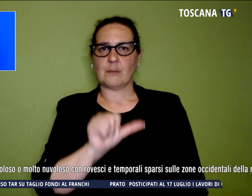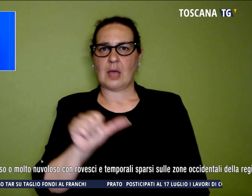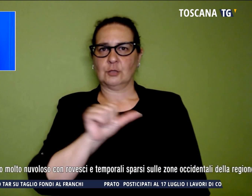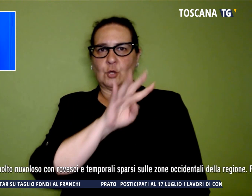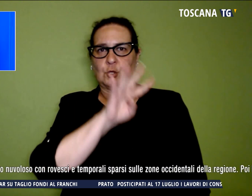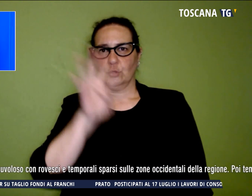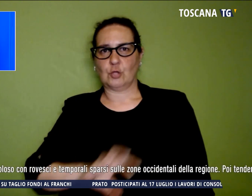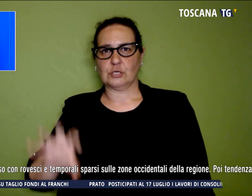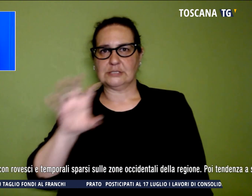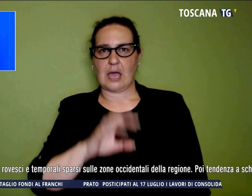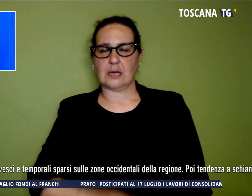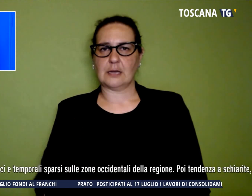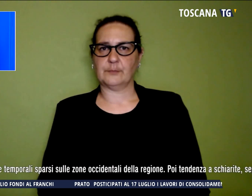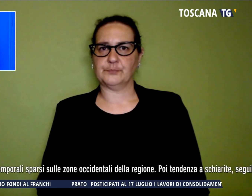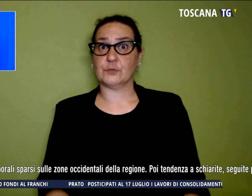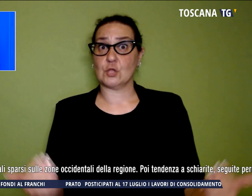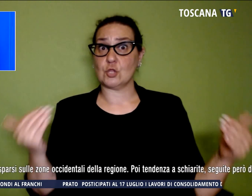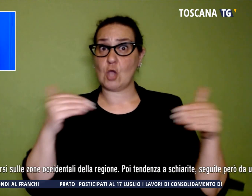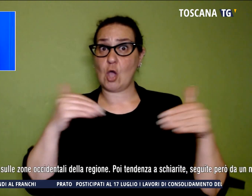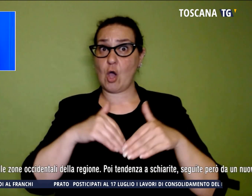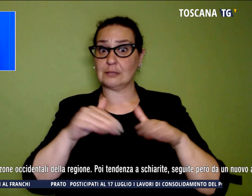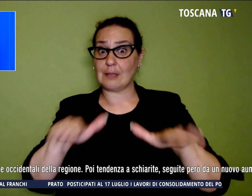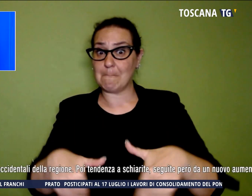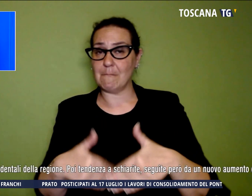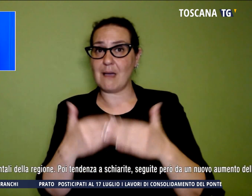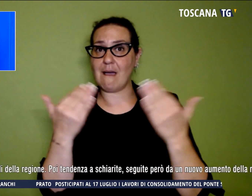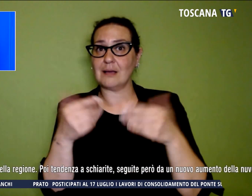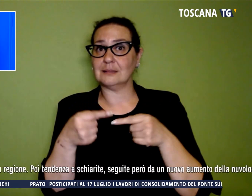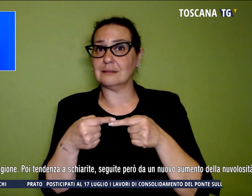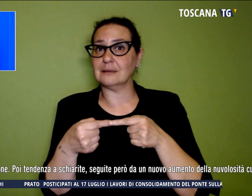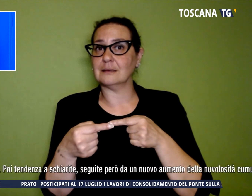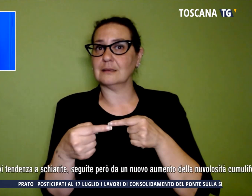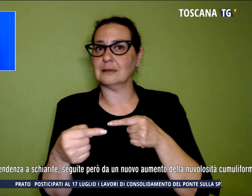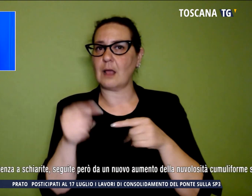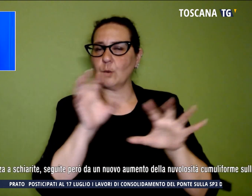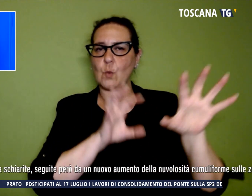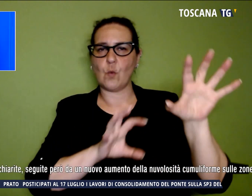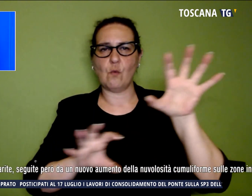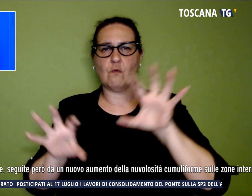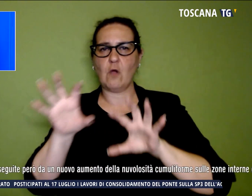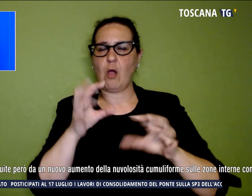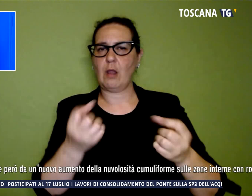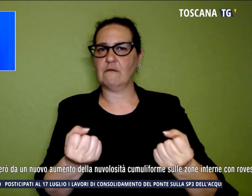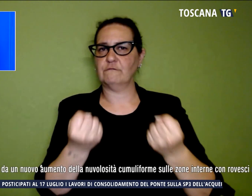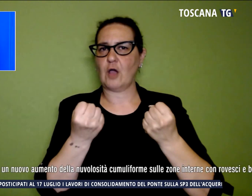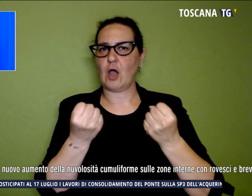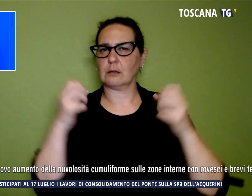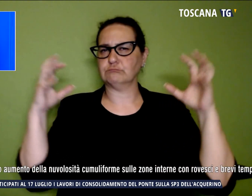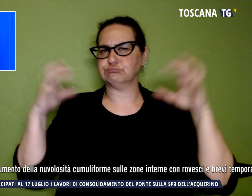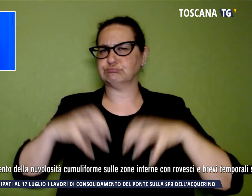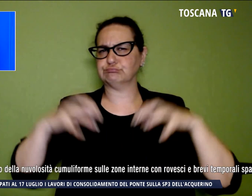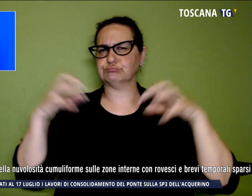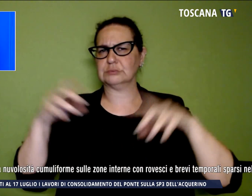nottata e nelle prime ore della mattina, nuvoloso o molto nuvoloso, con rovesci e temporali